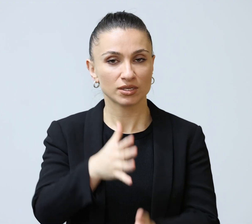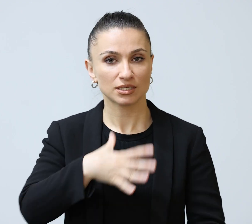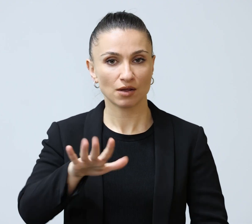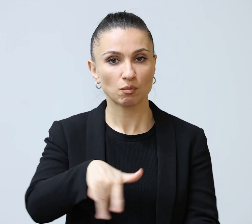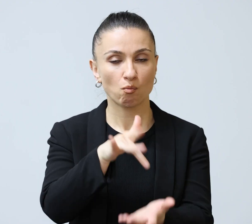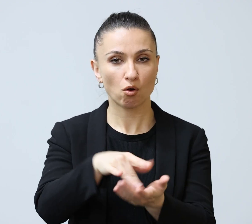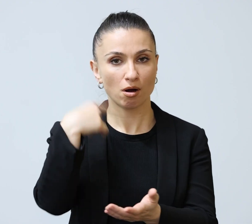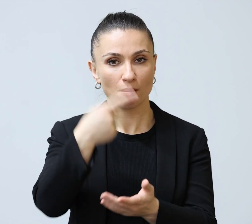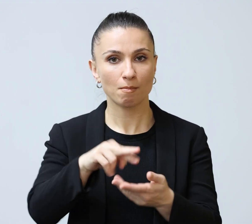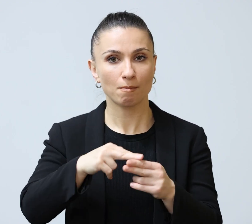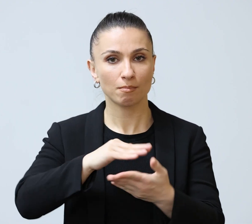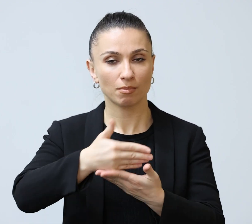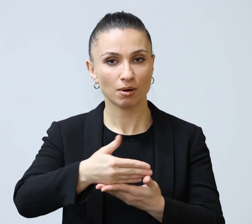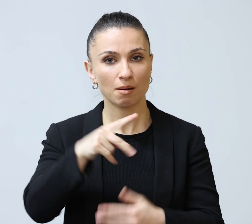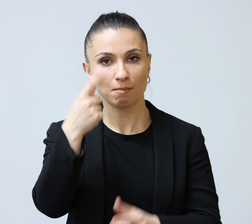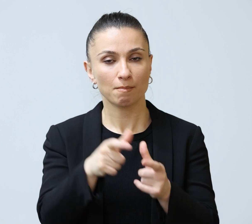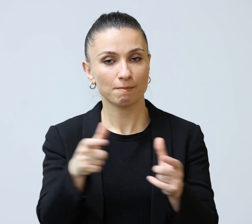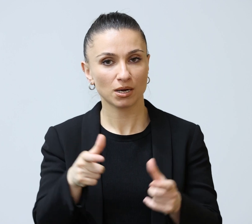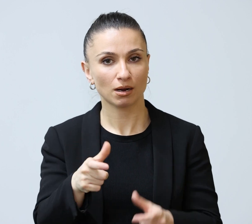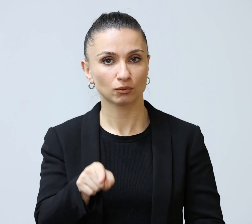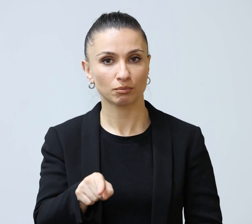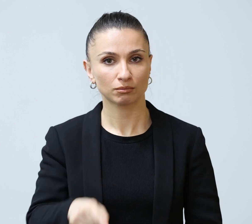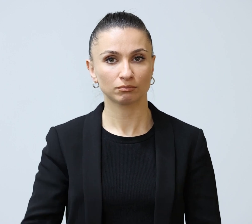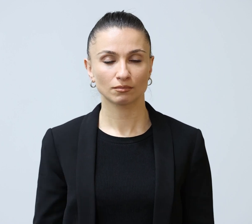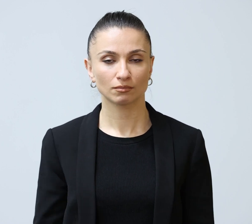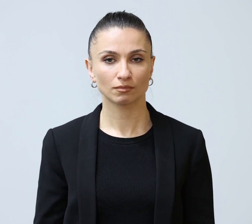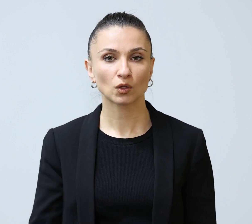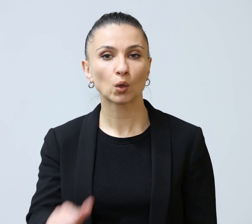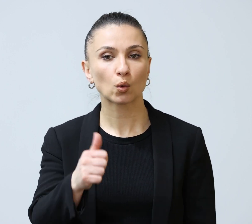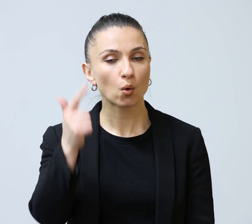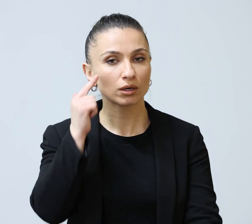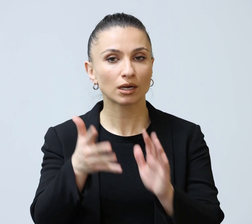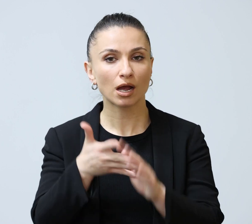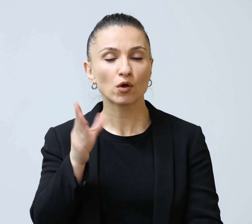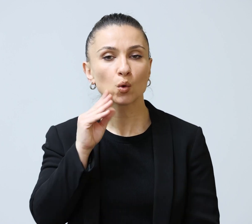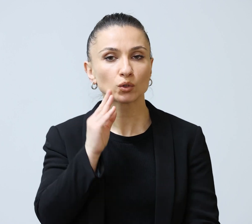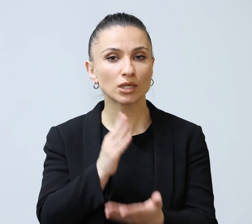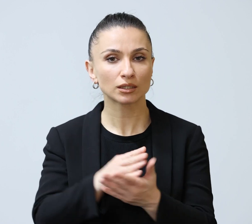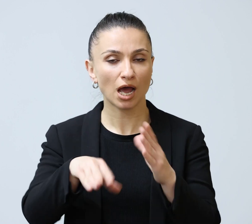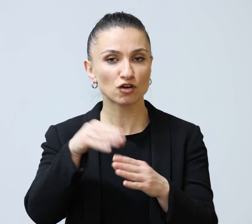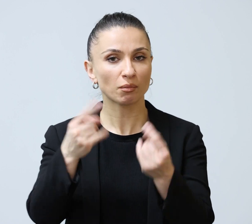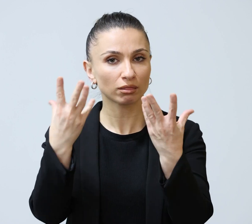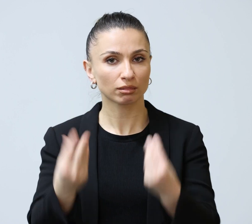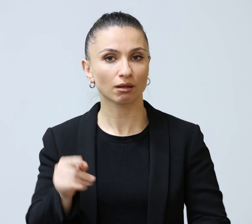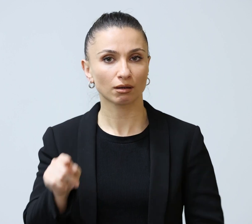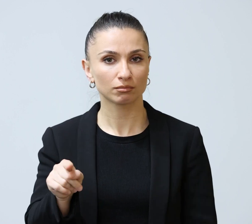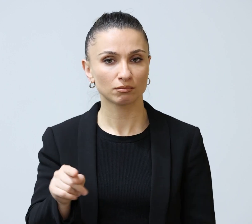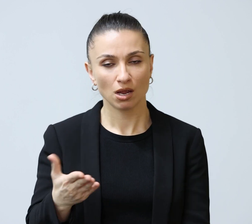Ինչպես իմանալ, թե երբ է ընտրությունների օրը։ Հարցրու ընտանիքիդ անդամներին, ընկերներիդ կամ մերձավորներիդ։ Կարող ես հարցնել